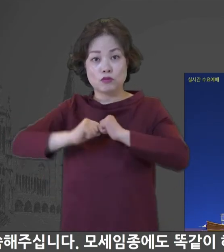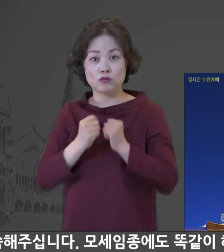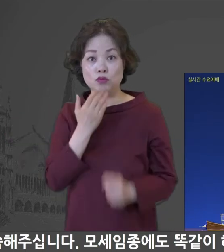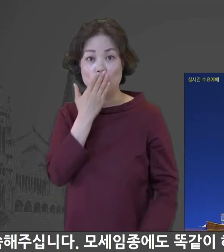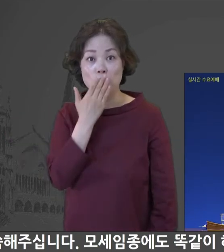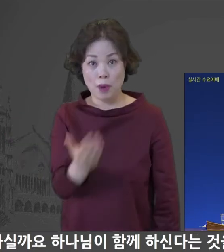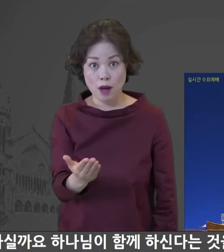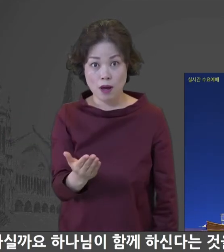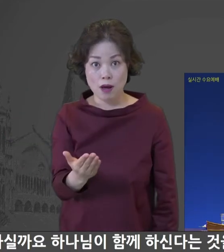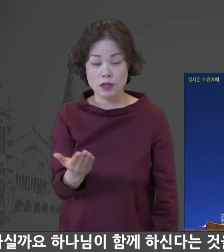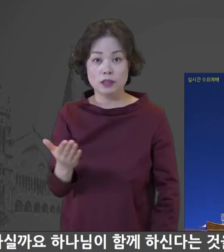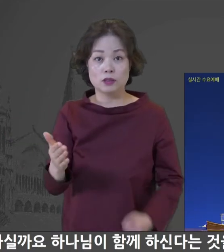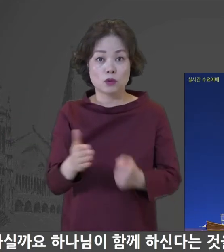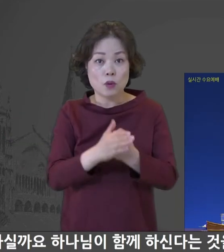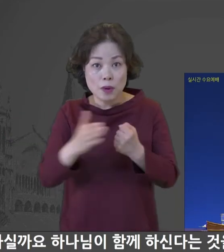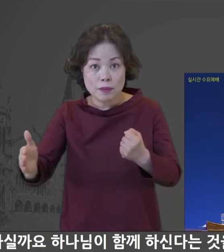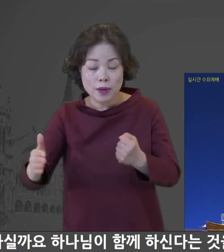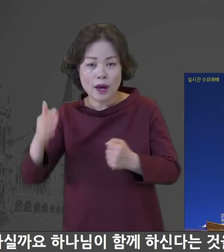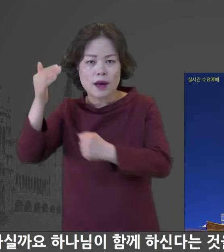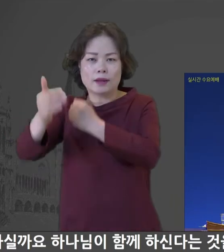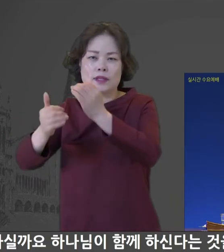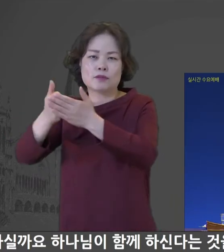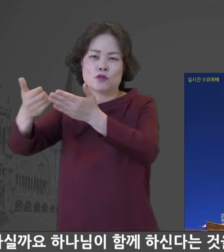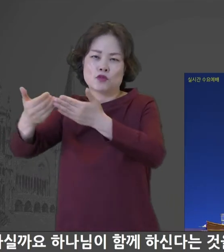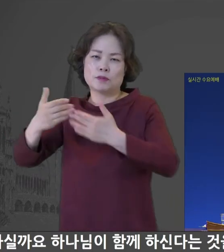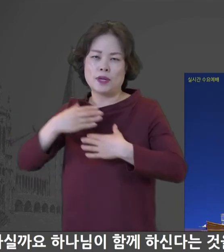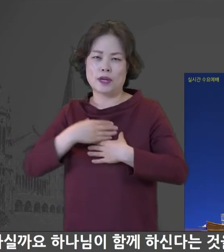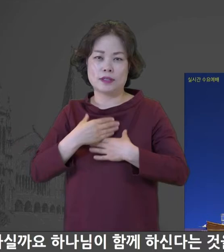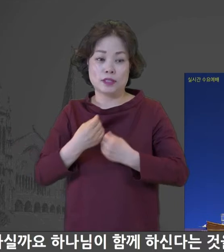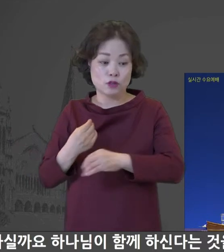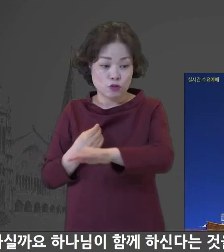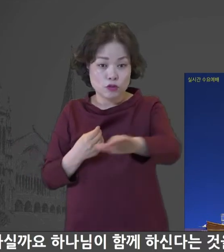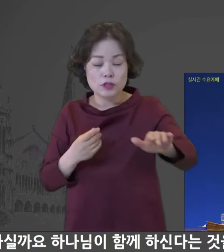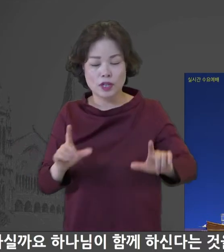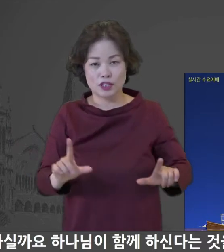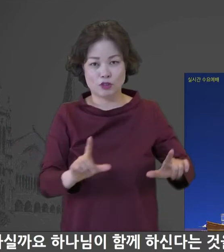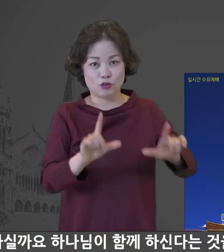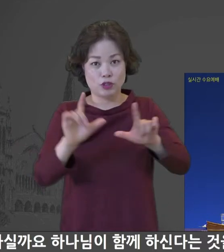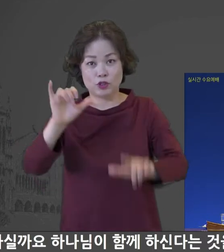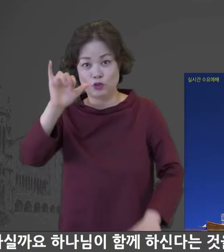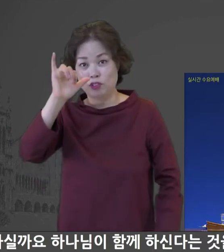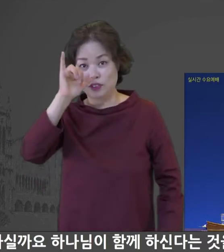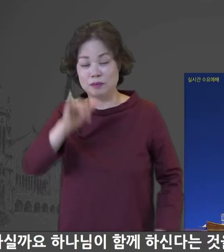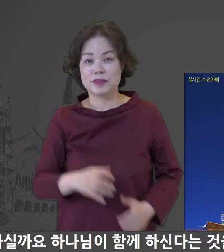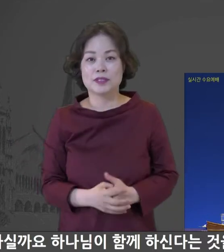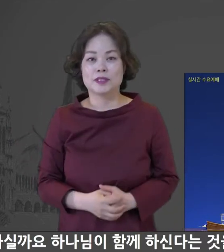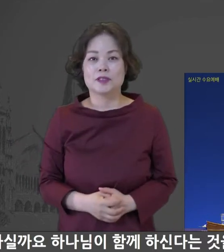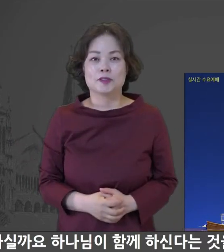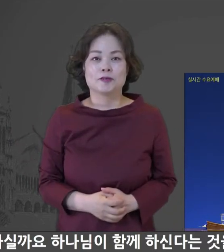있습니다. 그로 말미암아 하나님이 주시는 안식을 우리가 누릴 수가 있는 것입니다.